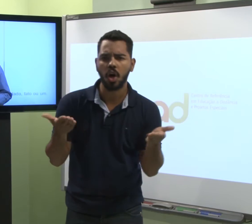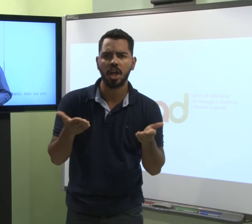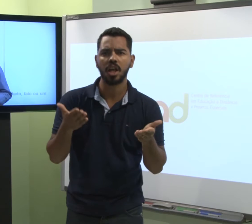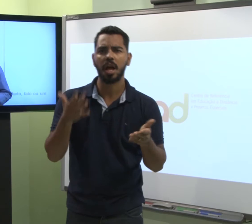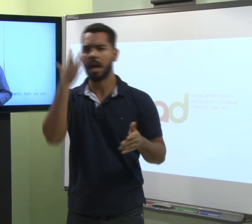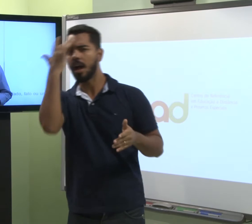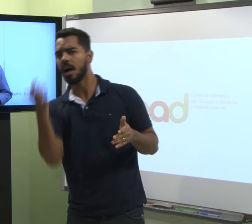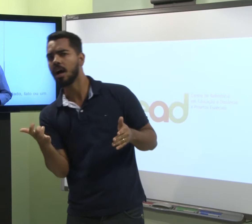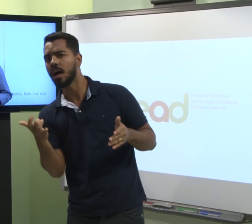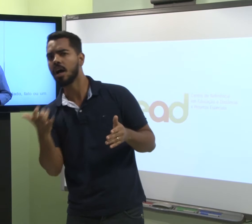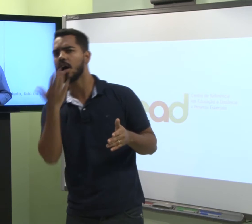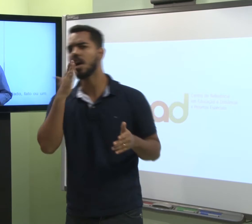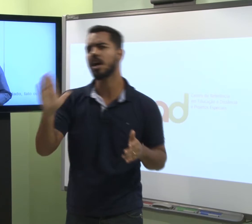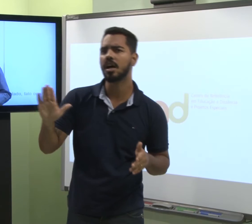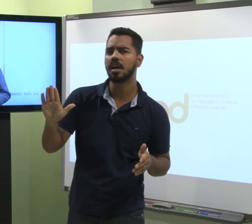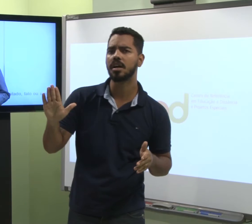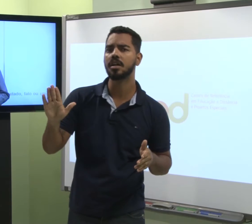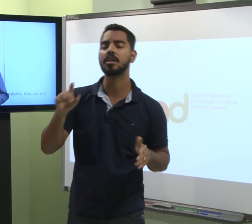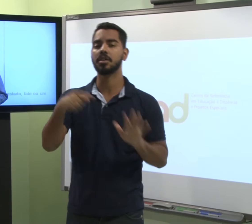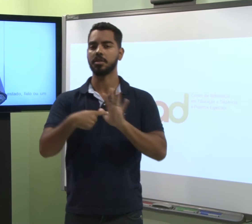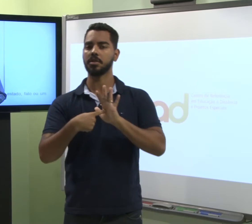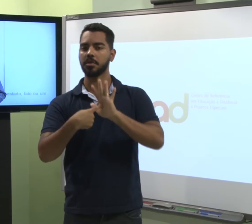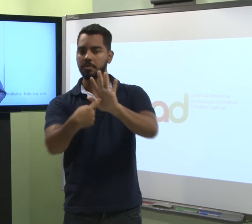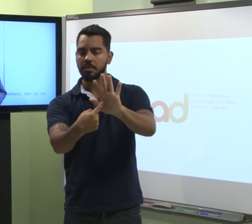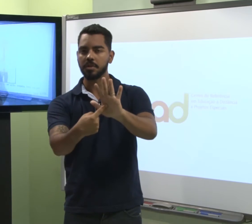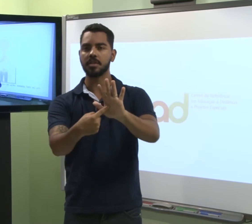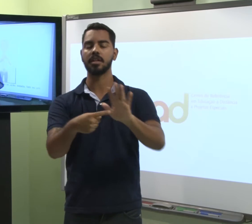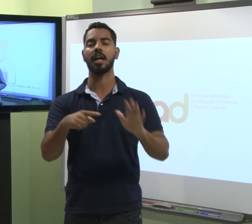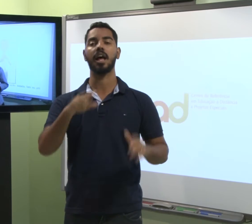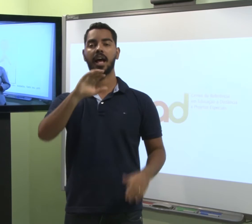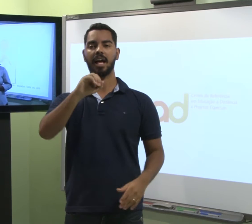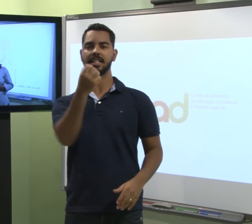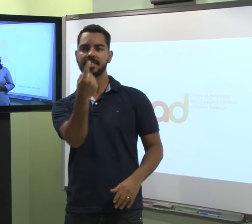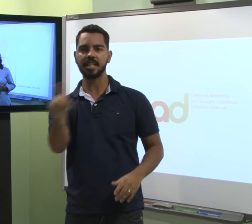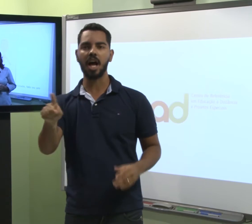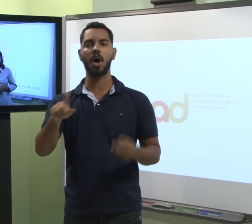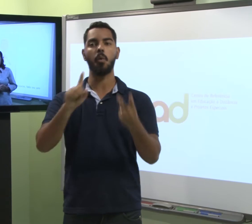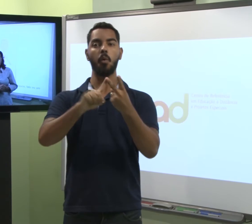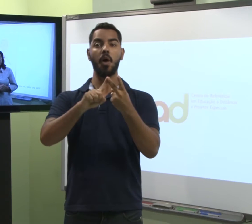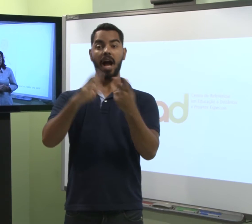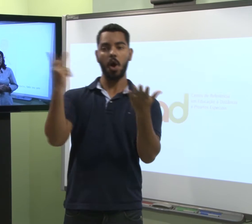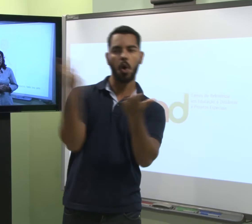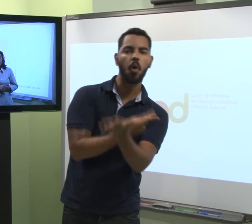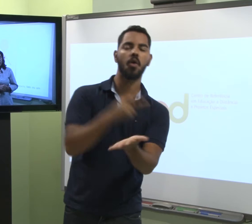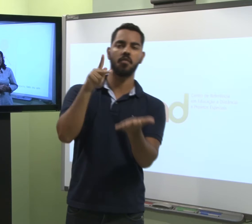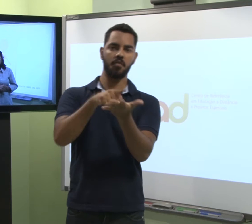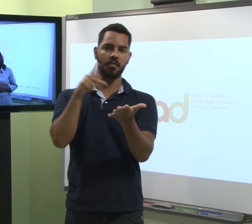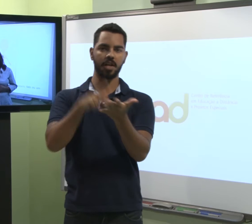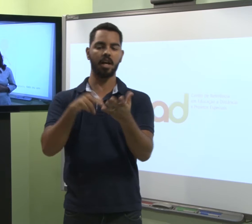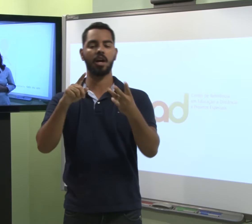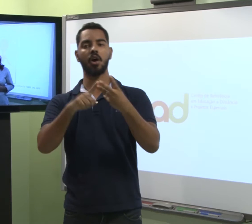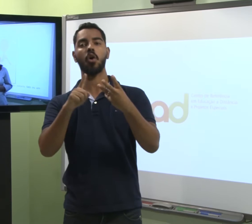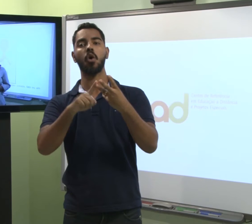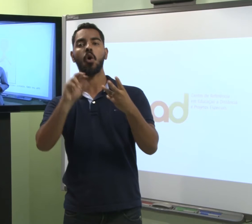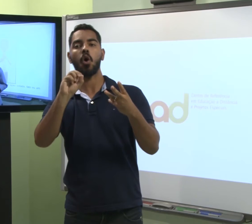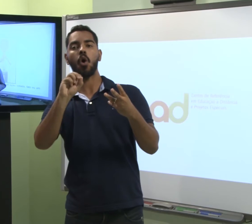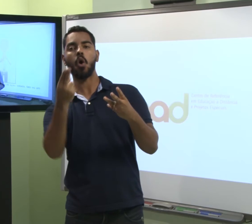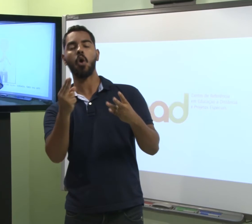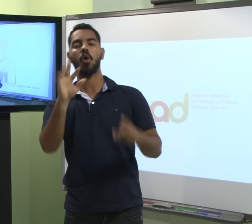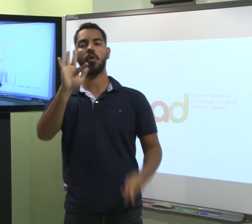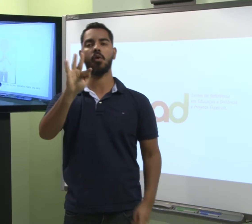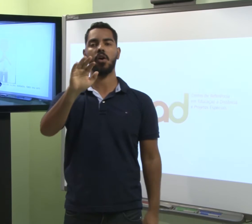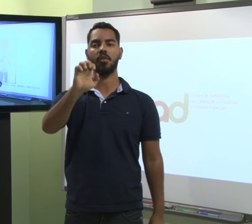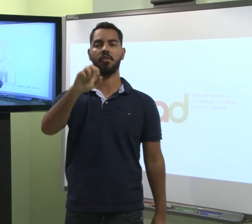ação, estado, fato ou fenômeno. E em relação à língua natural dos surdos brasileiros,